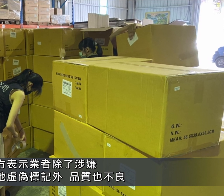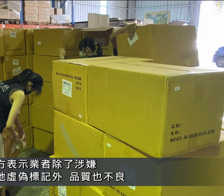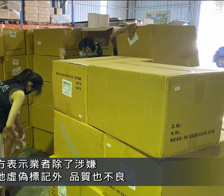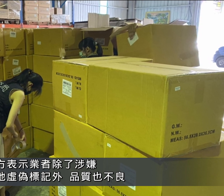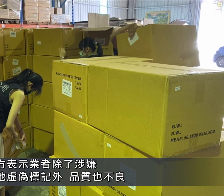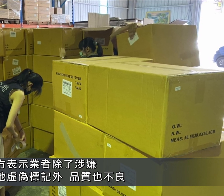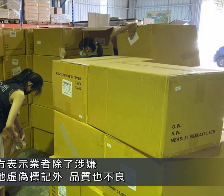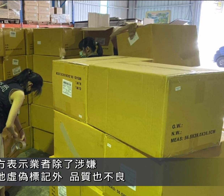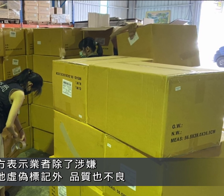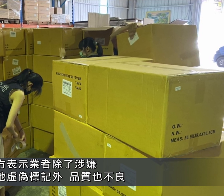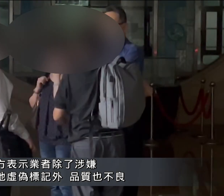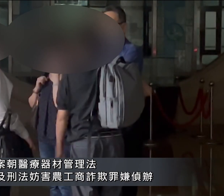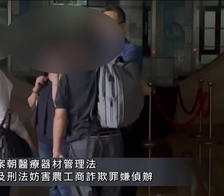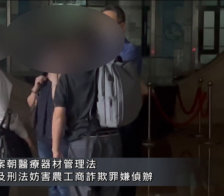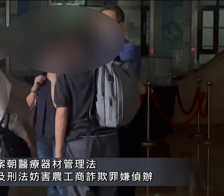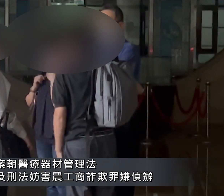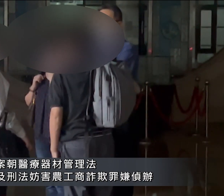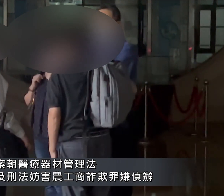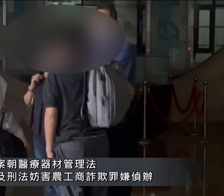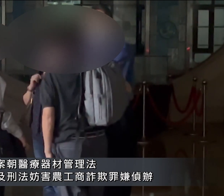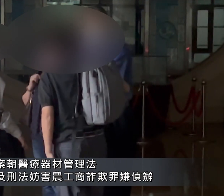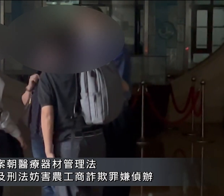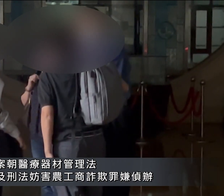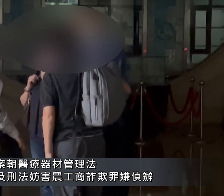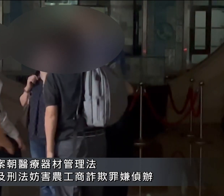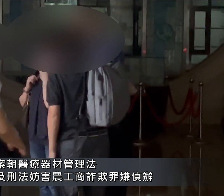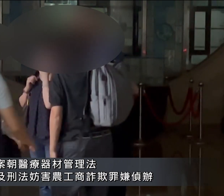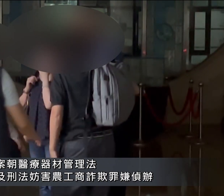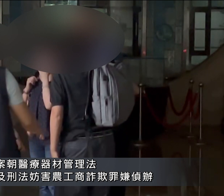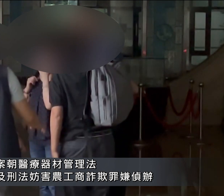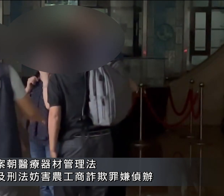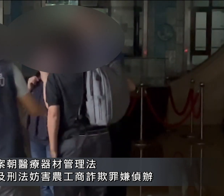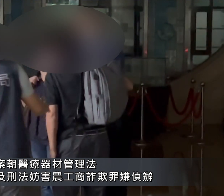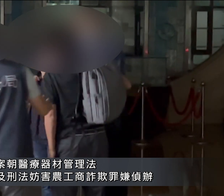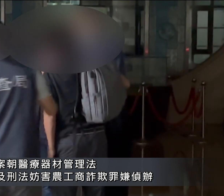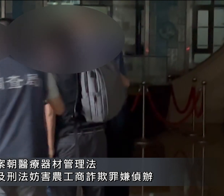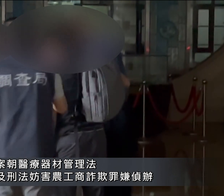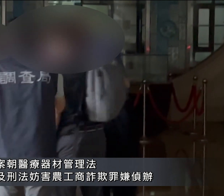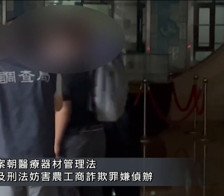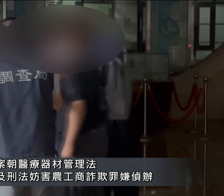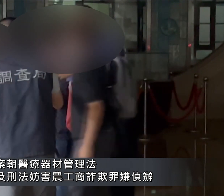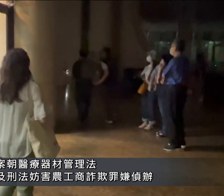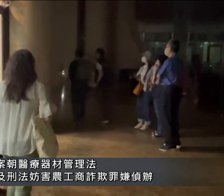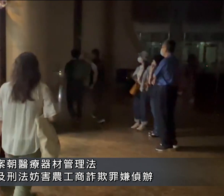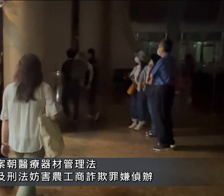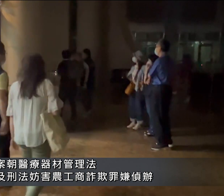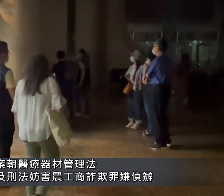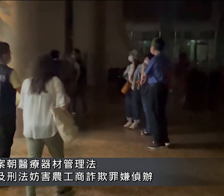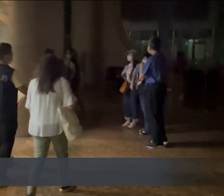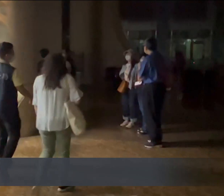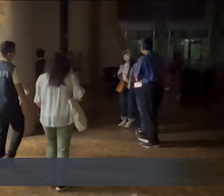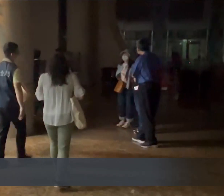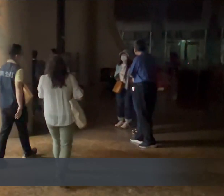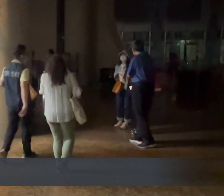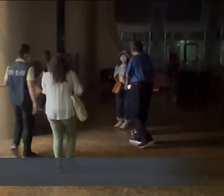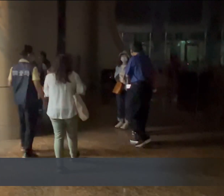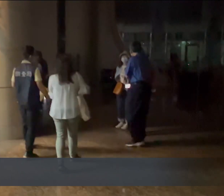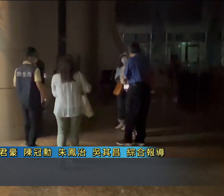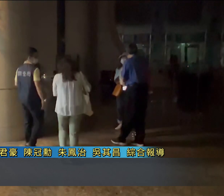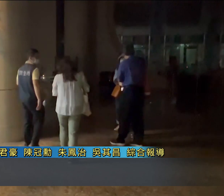品质也不良，全案朝医疗器材管理法以及刑法妨害农工商诈欺罪嫌侦办。记者张君豪、陈冠勋、